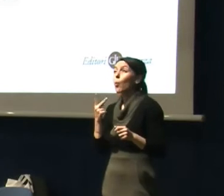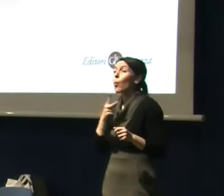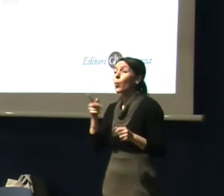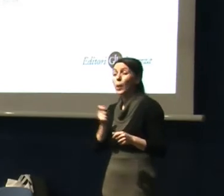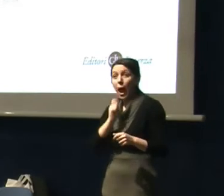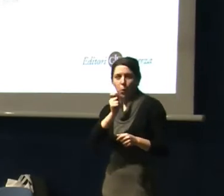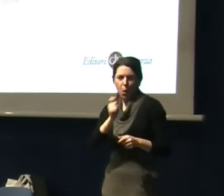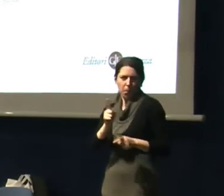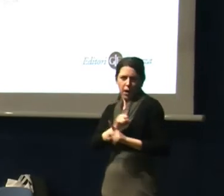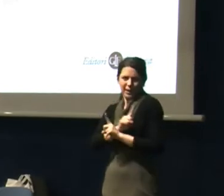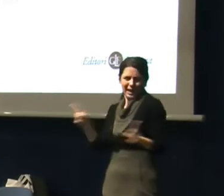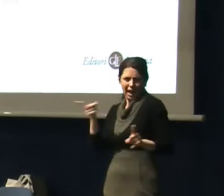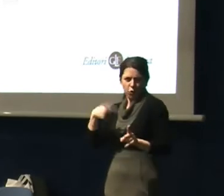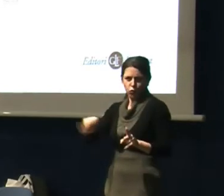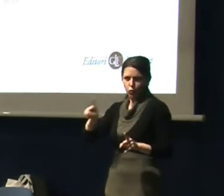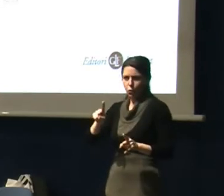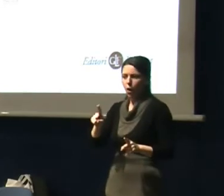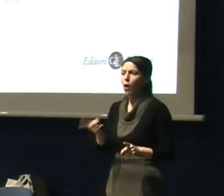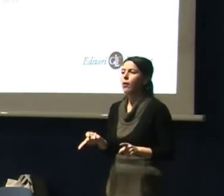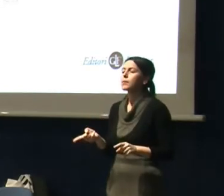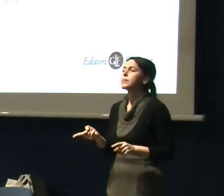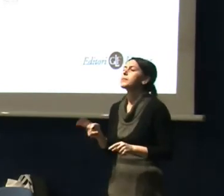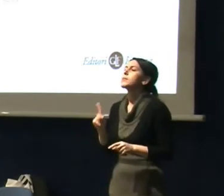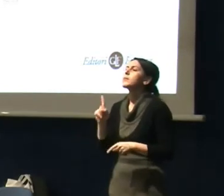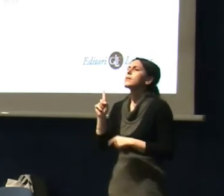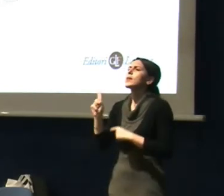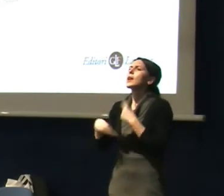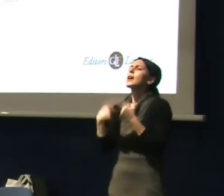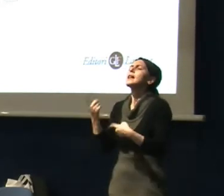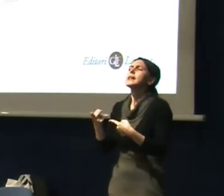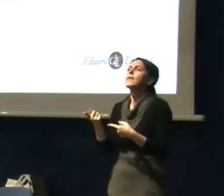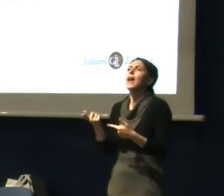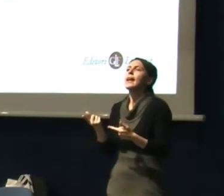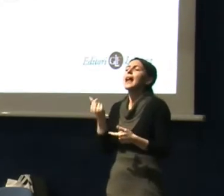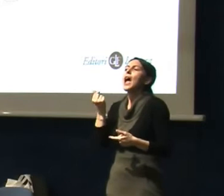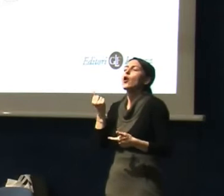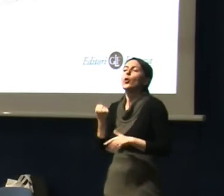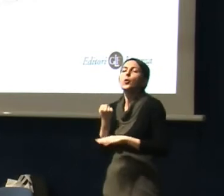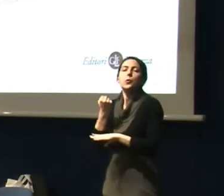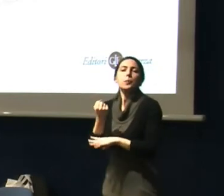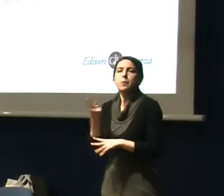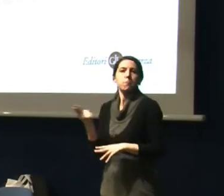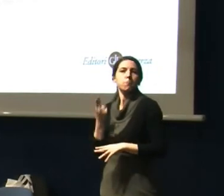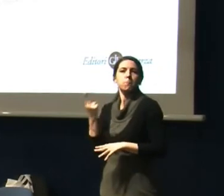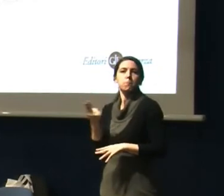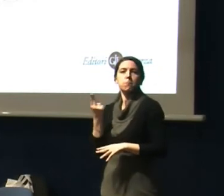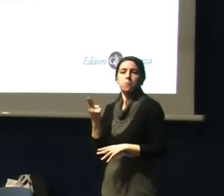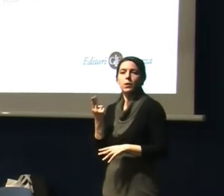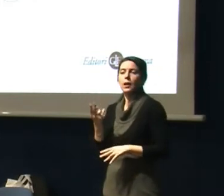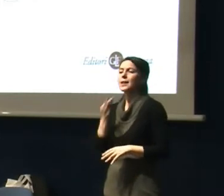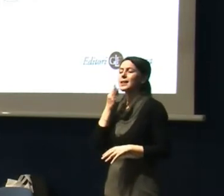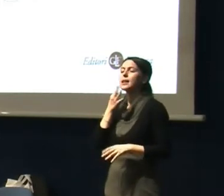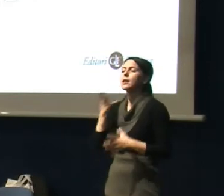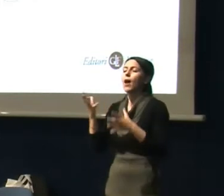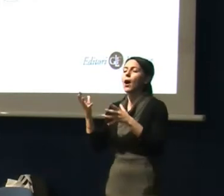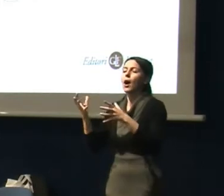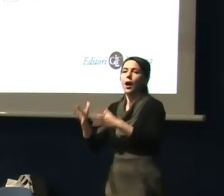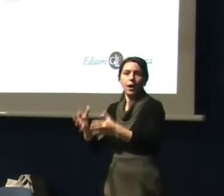smartphone o da un tablet e quindi è insostenibile economicamente quindi questo crepuscolo c'è